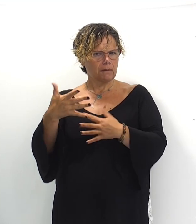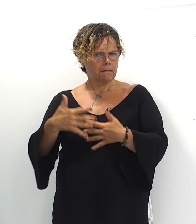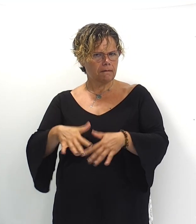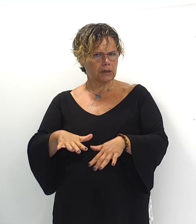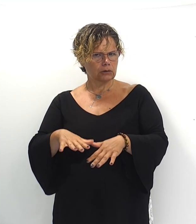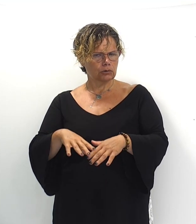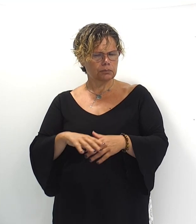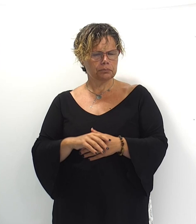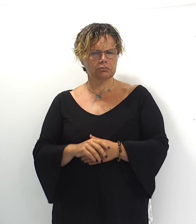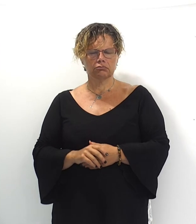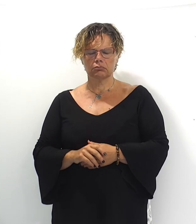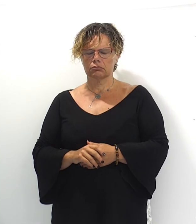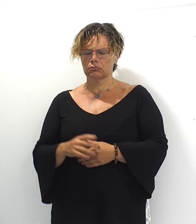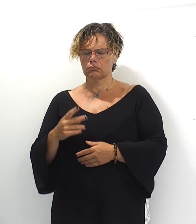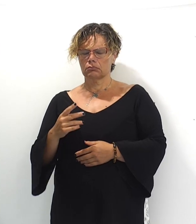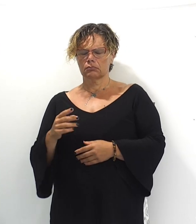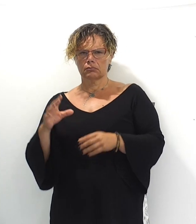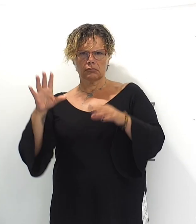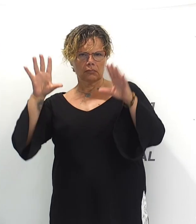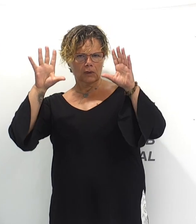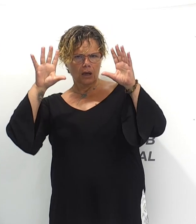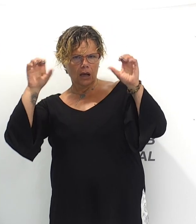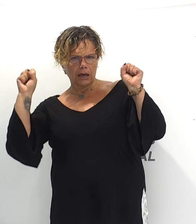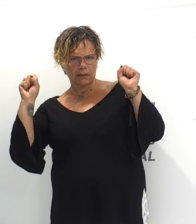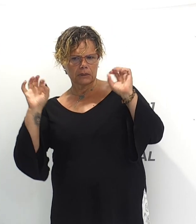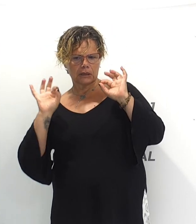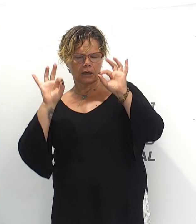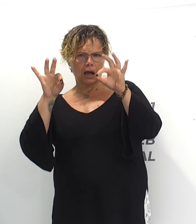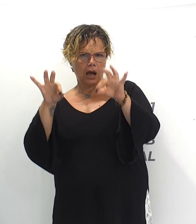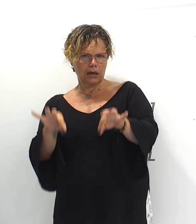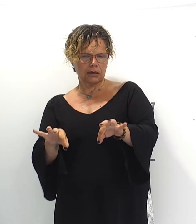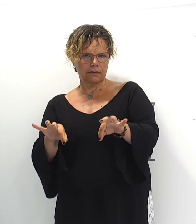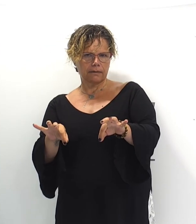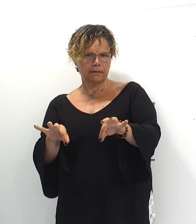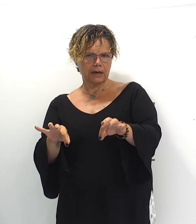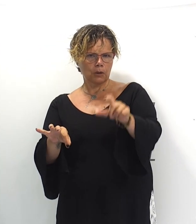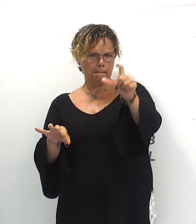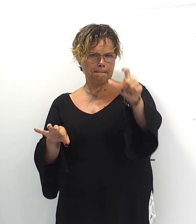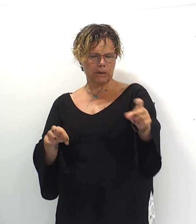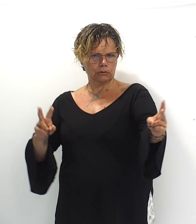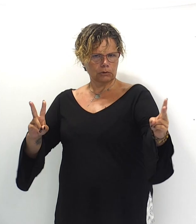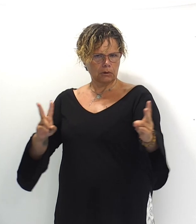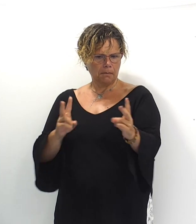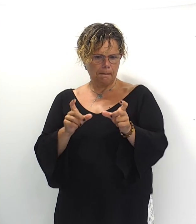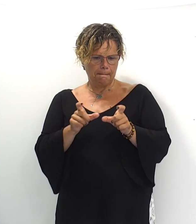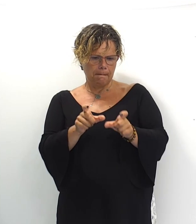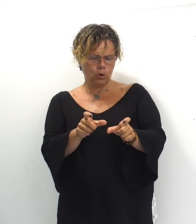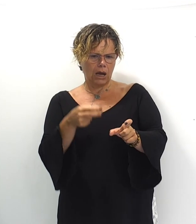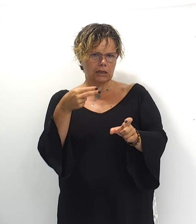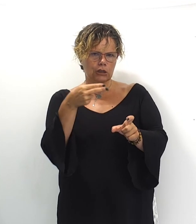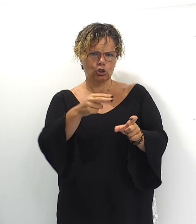Sul posto sono giunte le forze dell'ordine e la persona è stata identificata